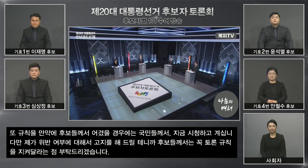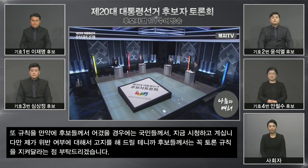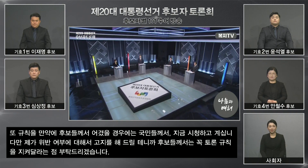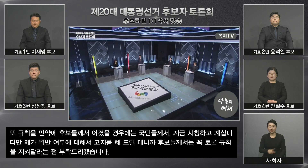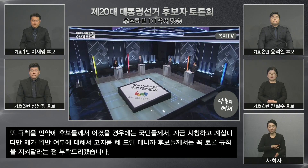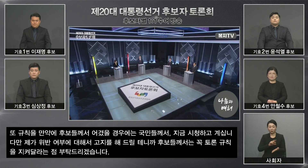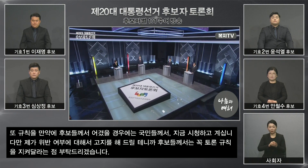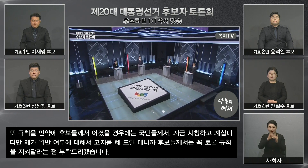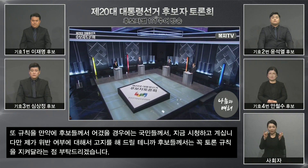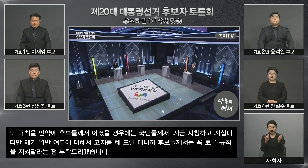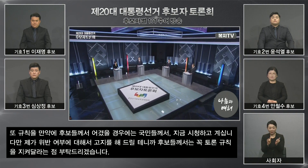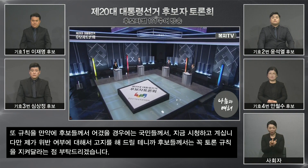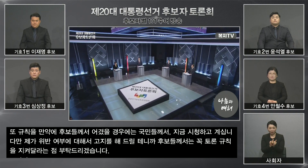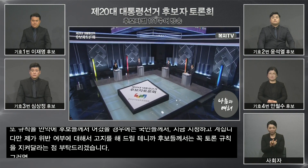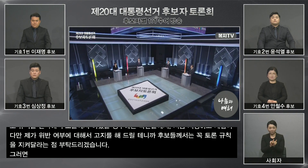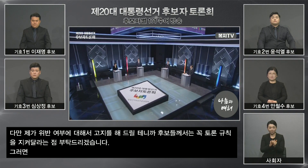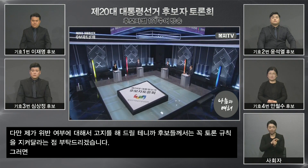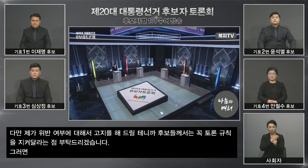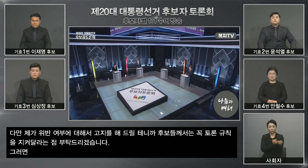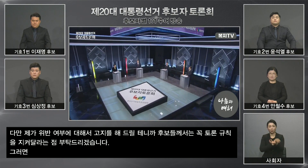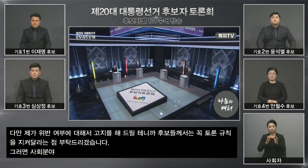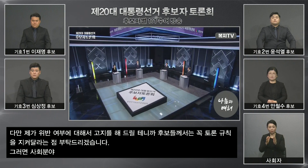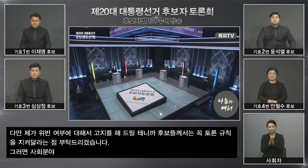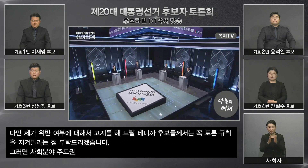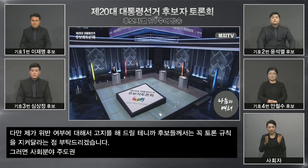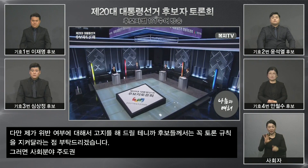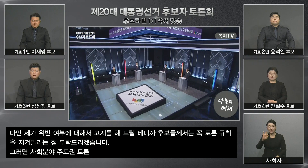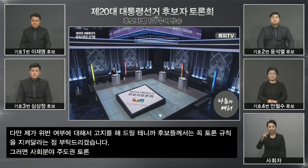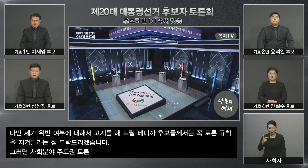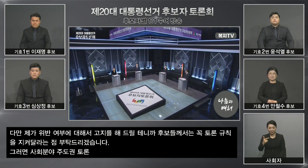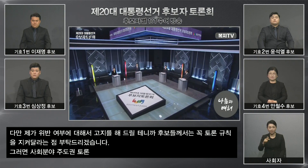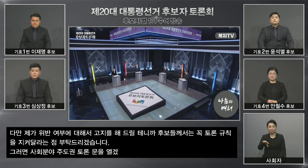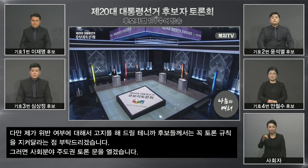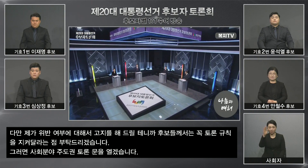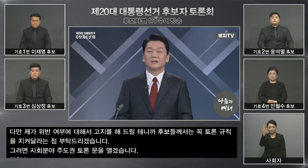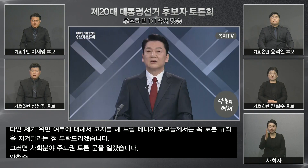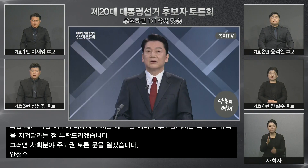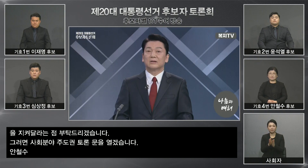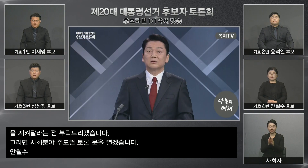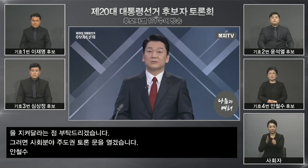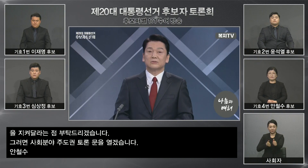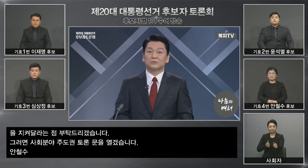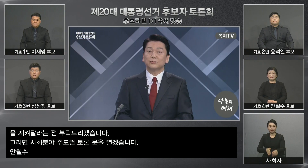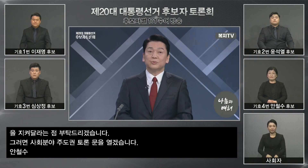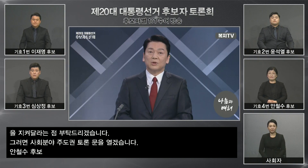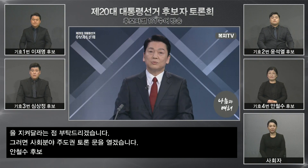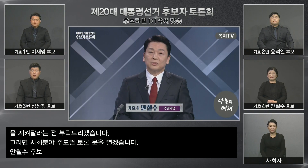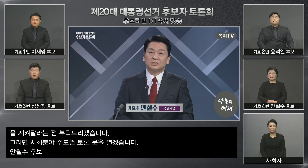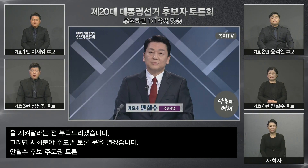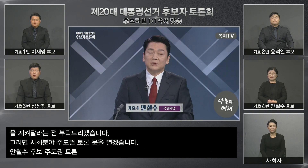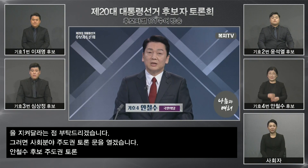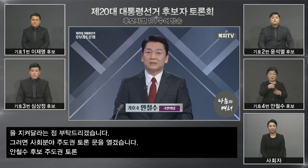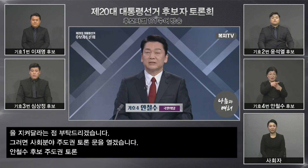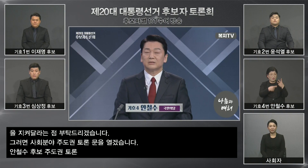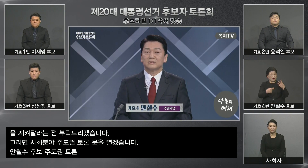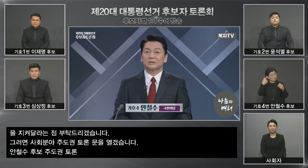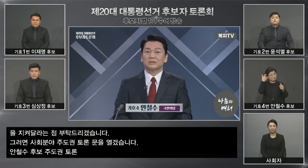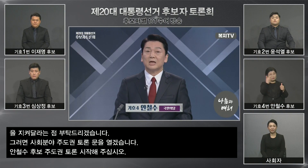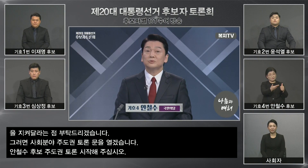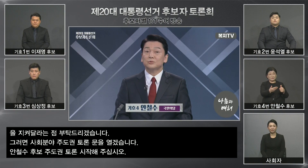주도권 토론 문을 열겠습니다. 안철수 후보 주도권 토론 시작해 주시죠. 윤 후보께